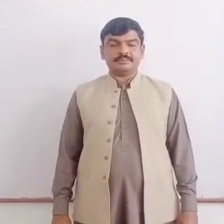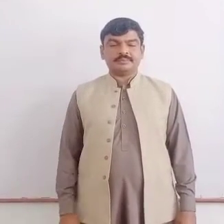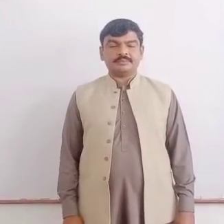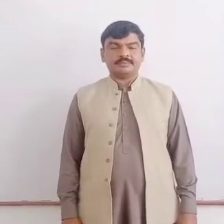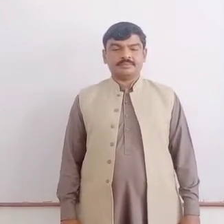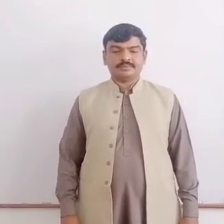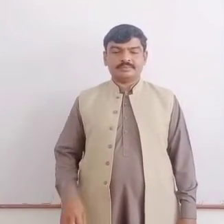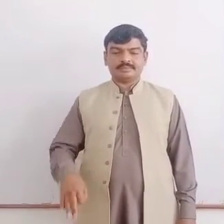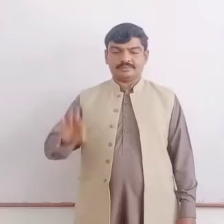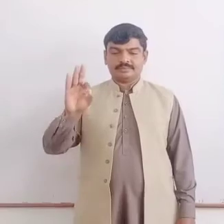खूबियाँ,